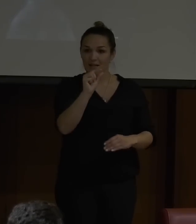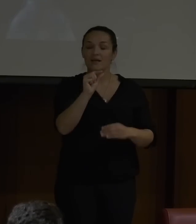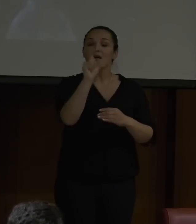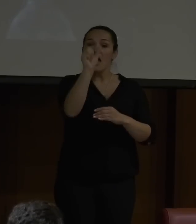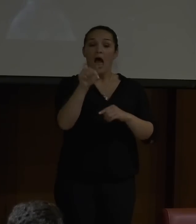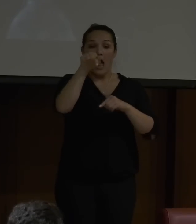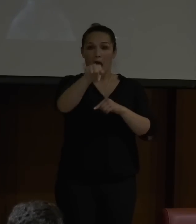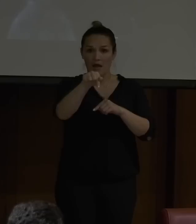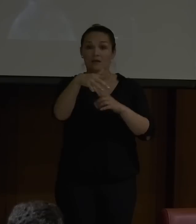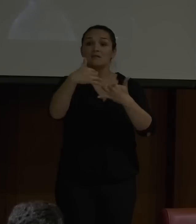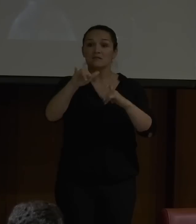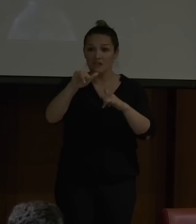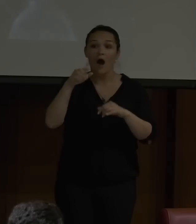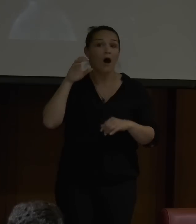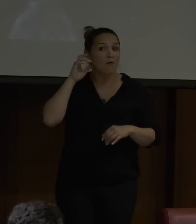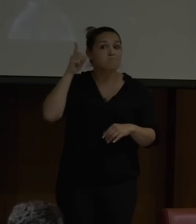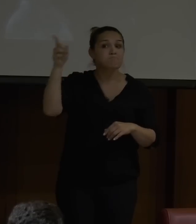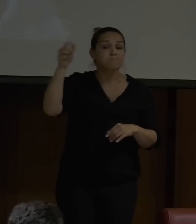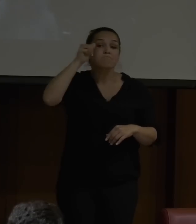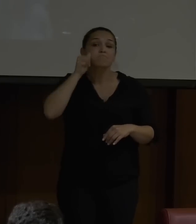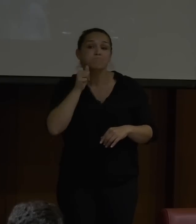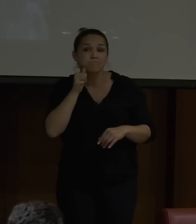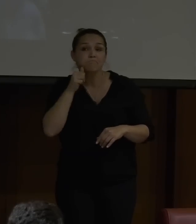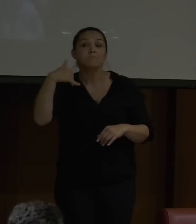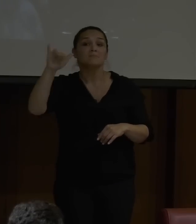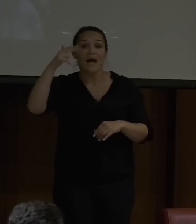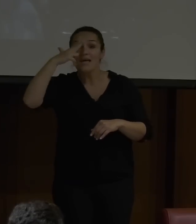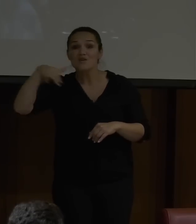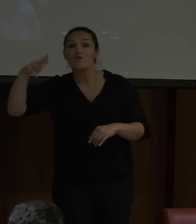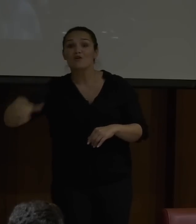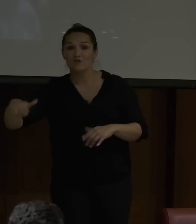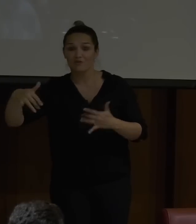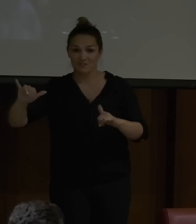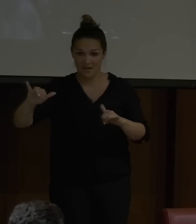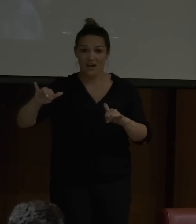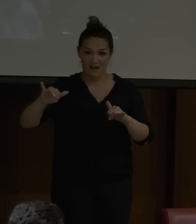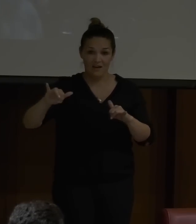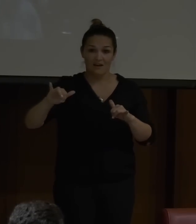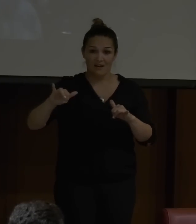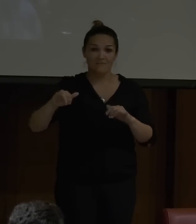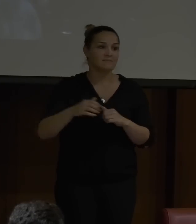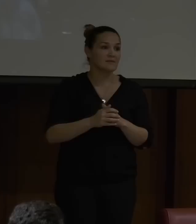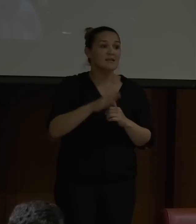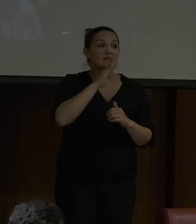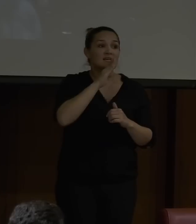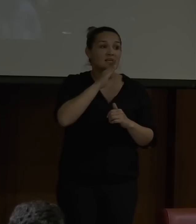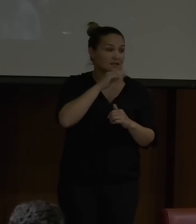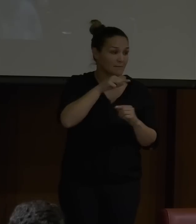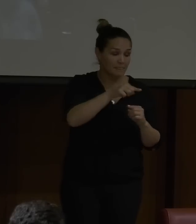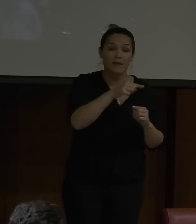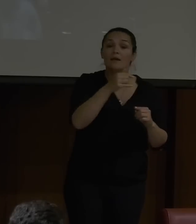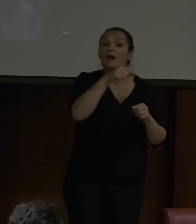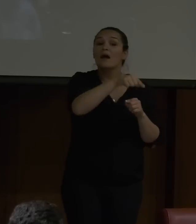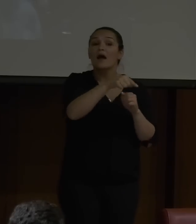un par de veces a Nicolasa Palmesano Díaz, la hija mayor de Nacha, es decir, a su hijastra. Esto